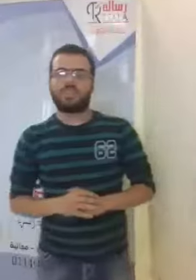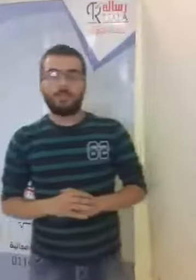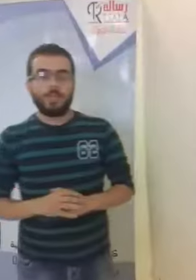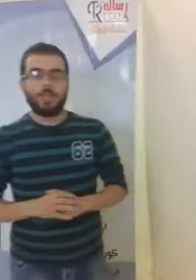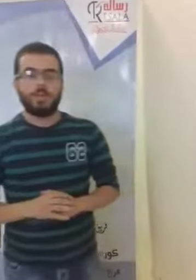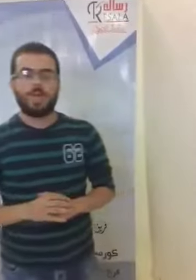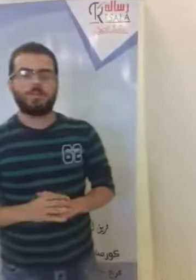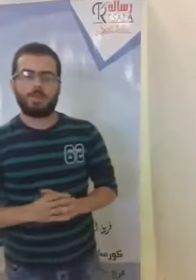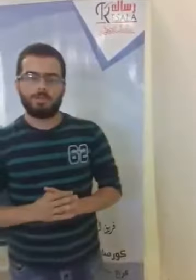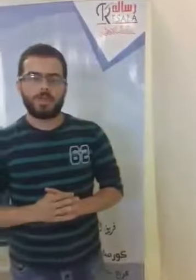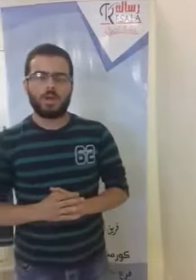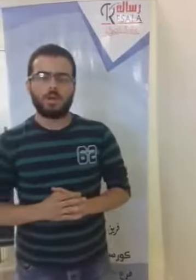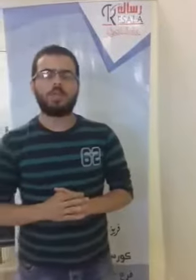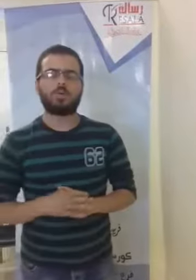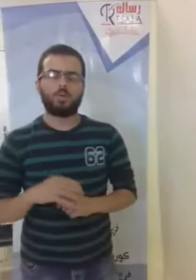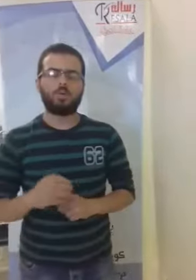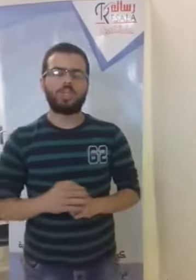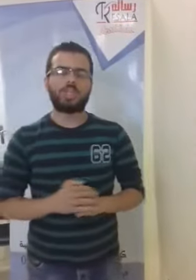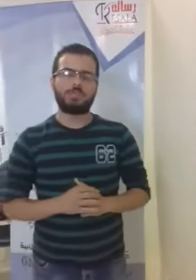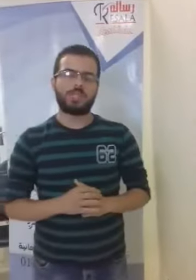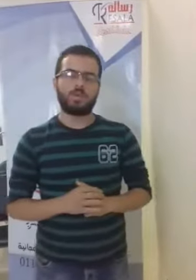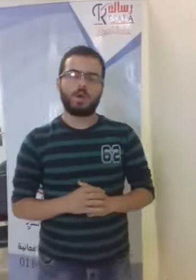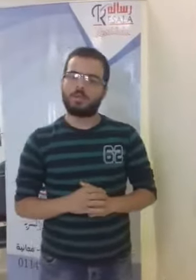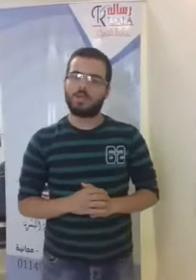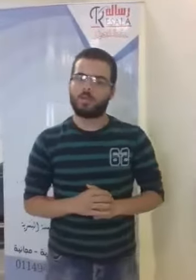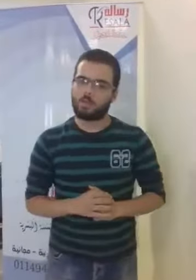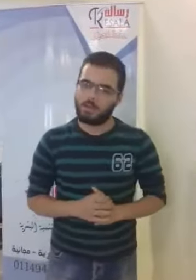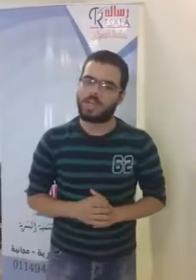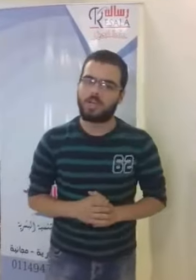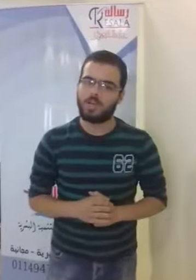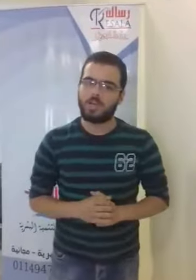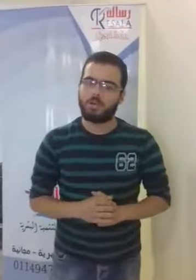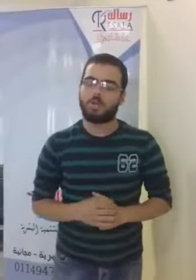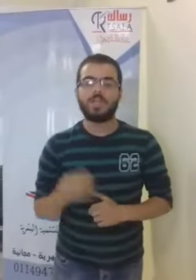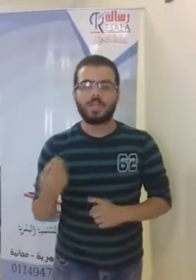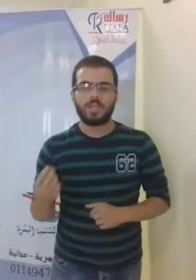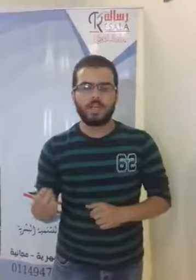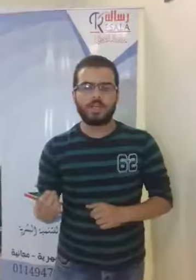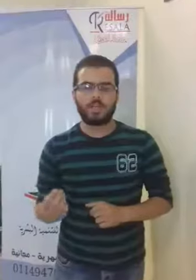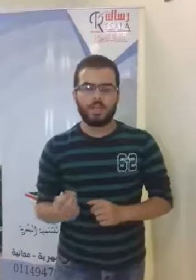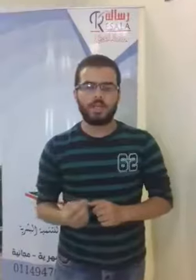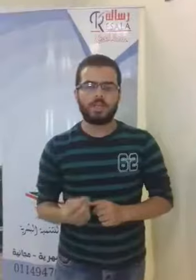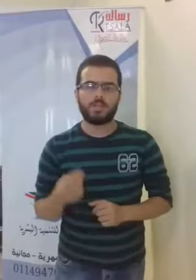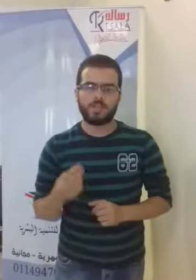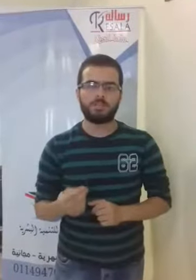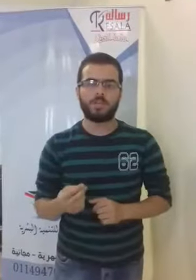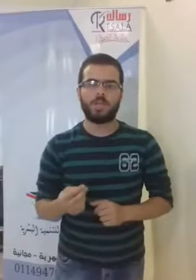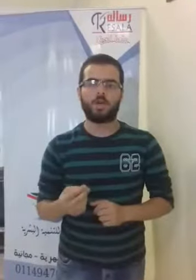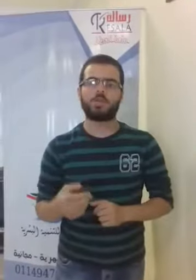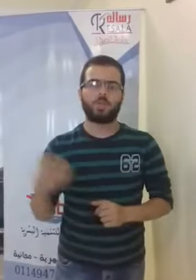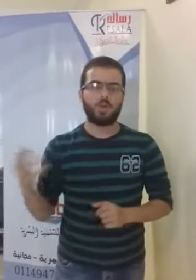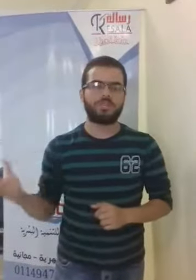سبح بحمد ربك قبل طلوع الشمس وقبل غروبها، ومن آناء الليل فسبح وأطراف